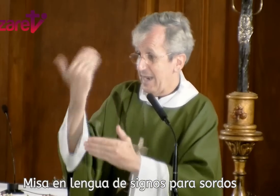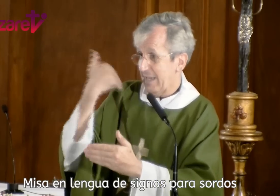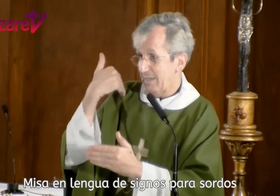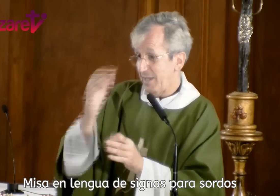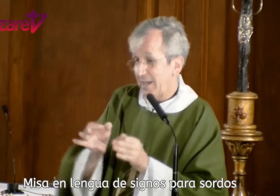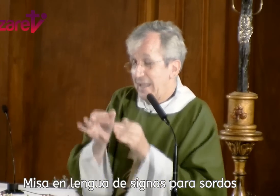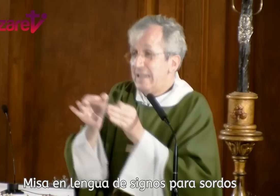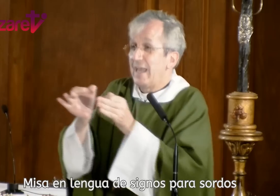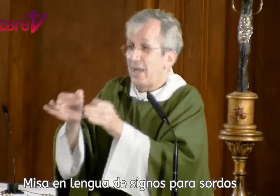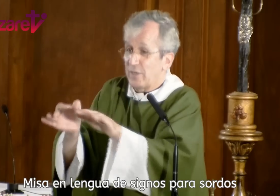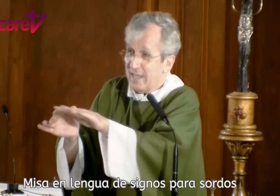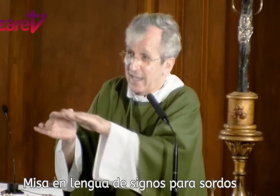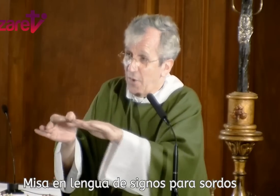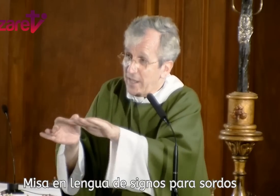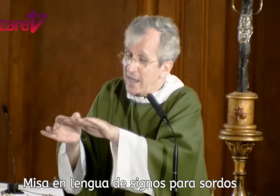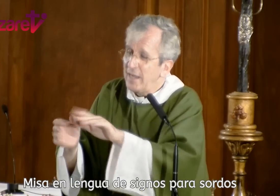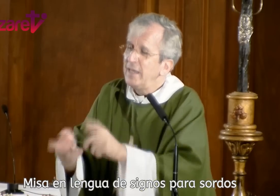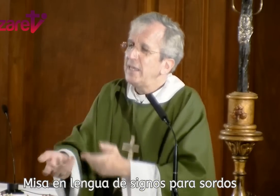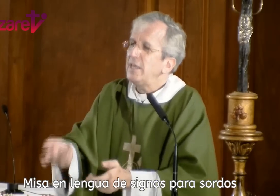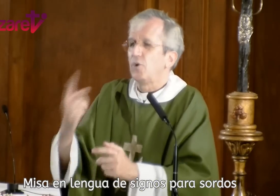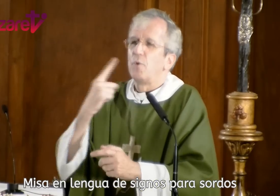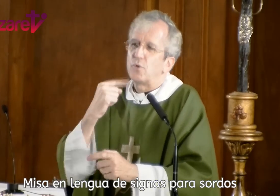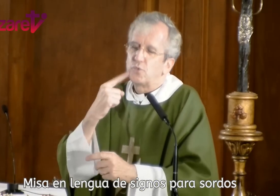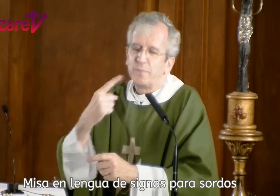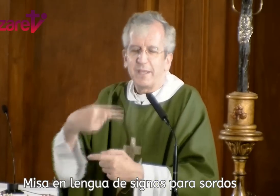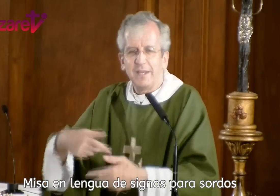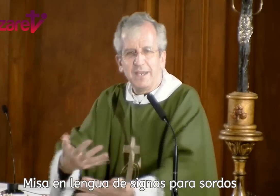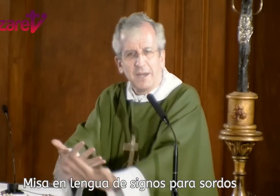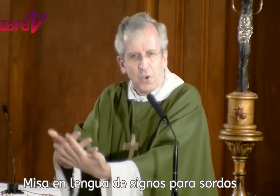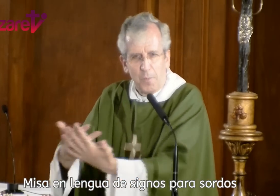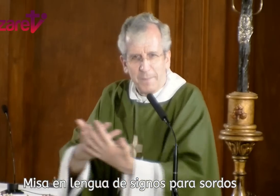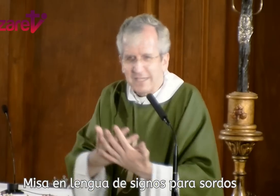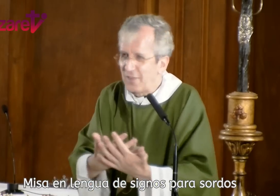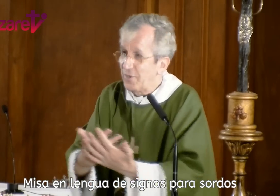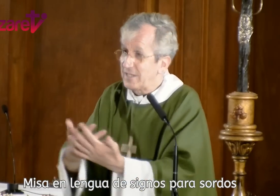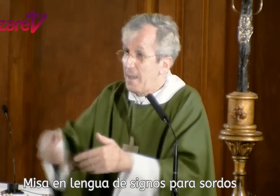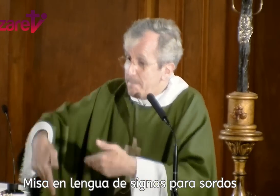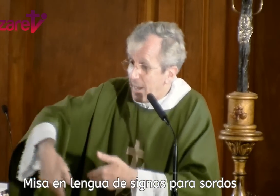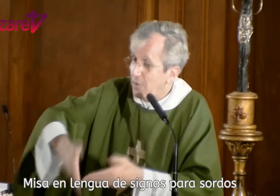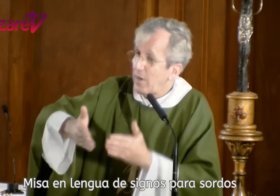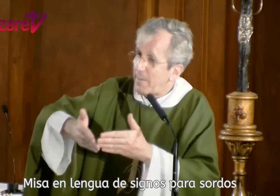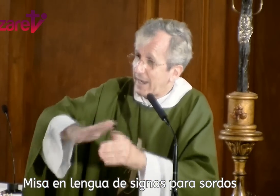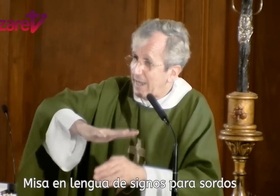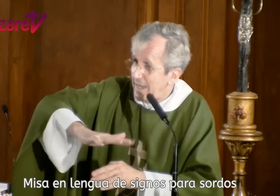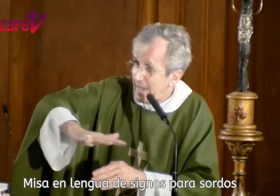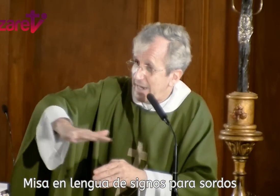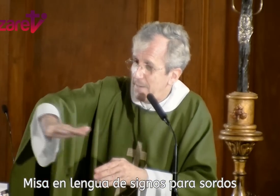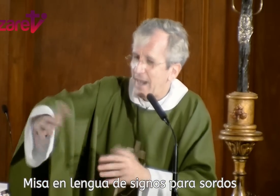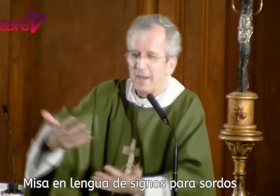la que habían llegado hasta aquella orilla y, como costumbre que tenían como pescadores, van con la barca en el